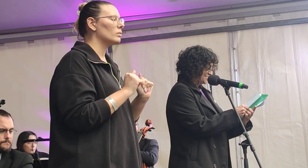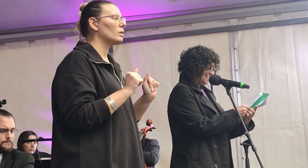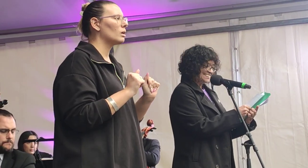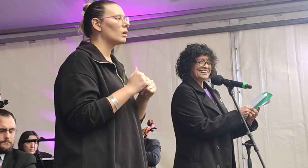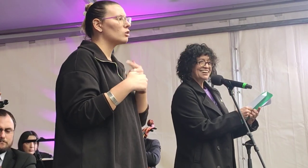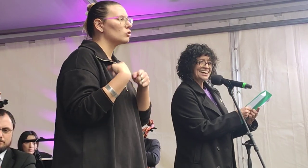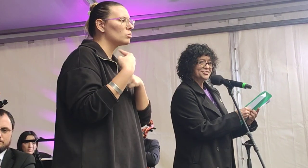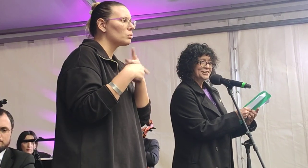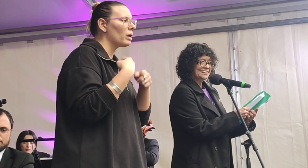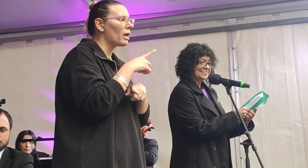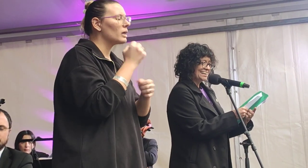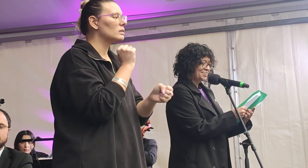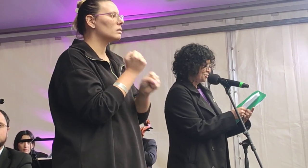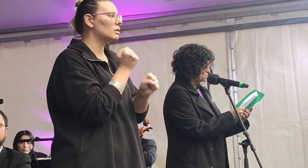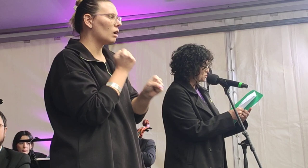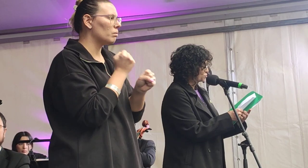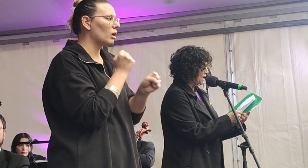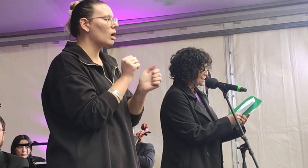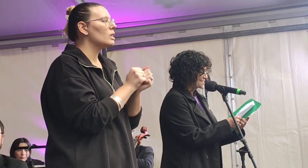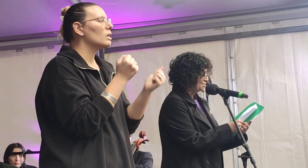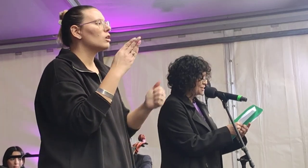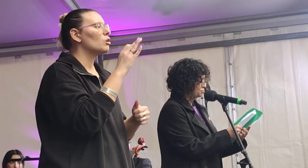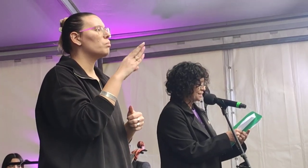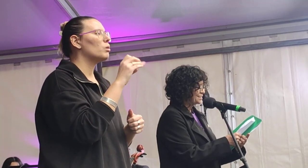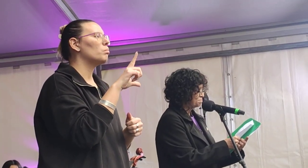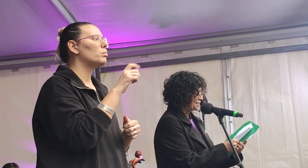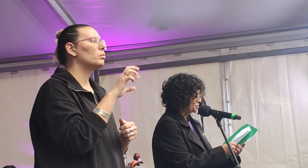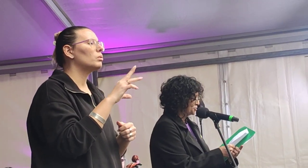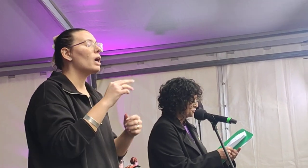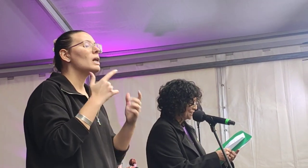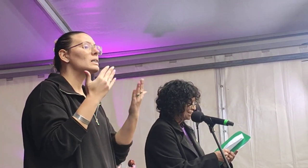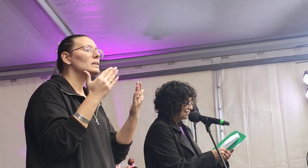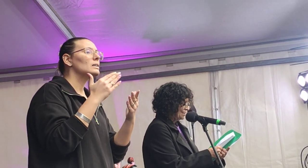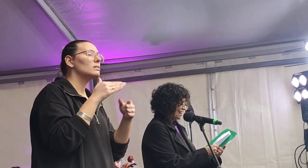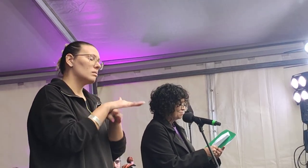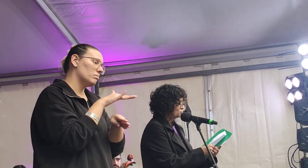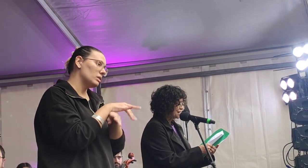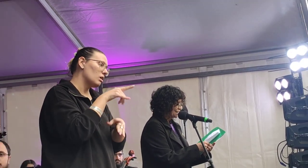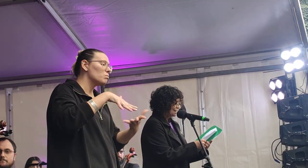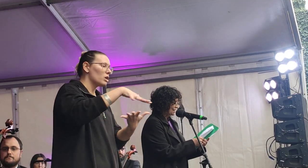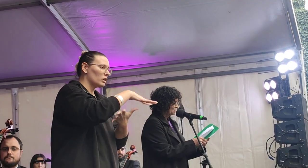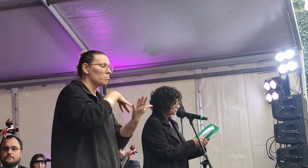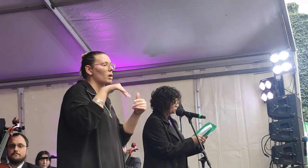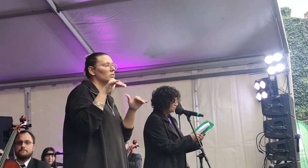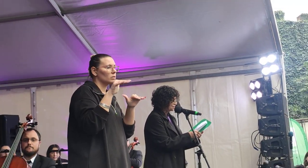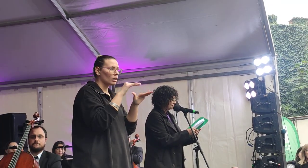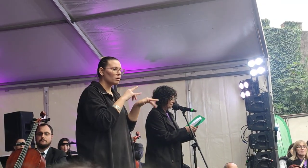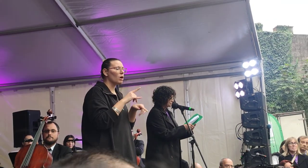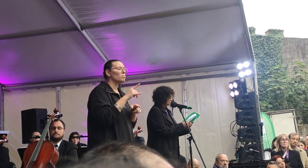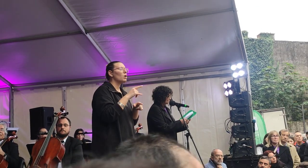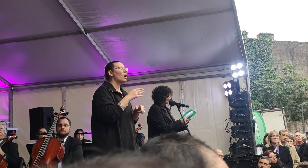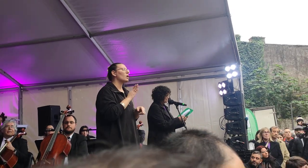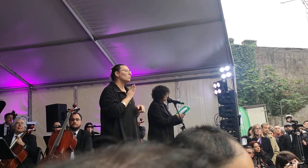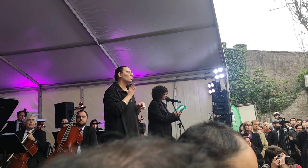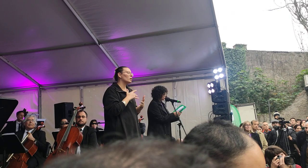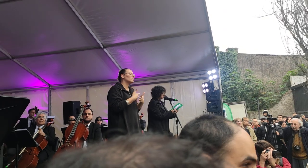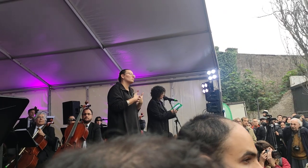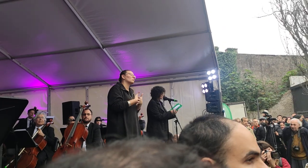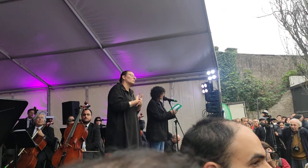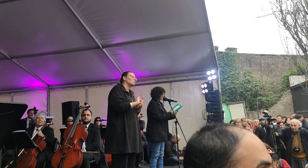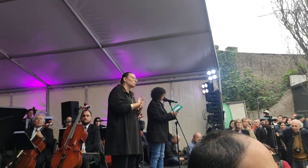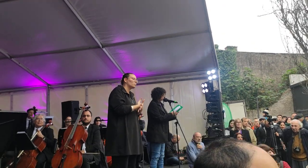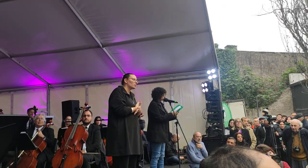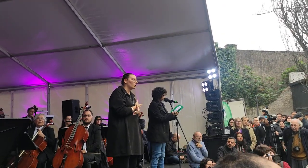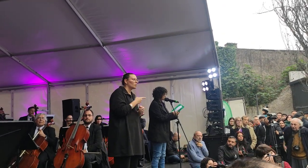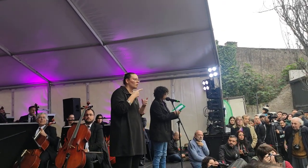La Asociación de Extrabajadores del Diario El Popular. Saludamos este espacio a las mujeres, las que fueron víctimas y sufrieron